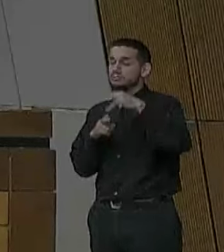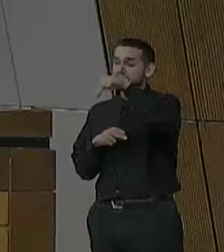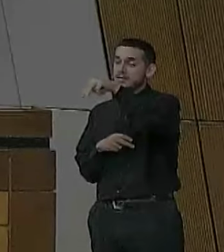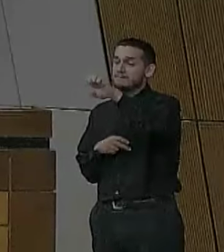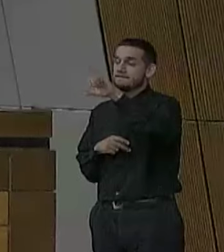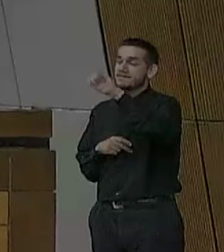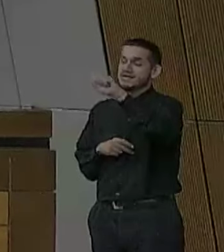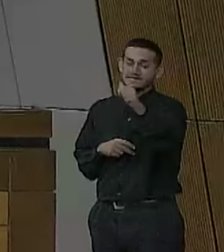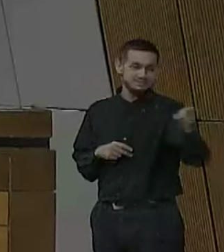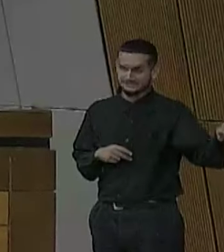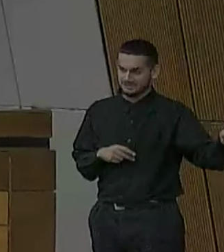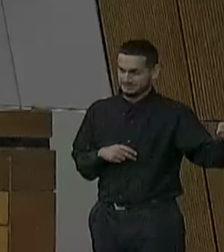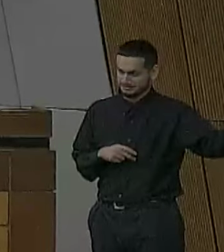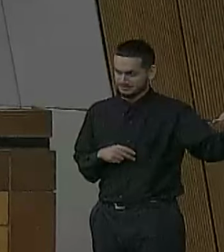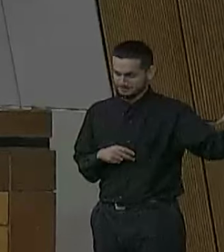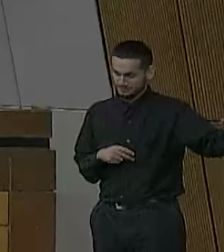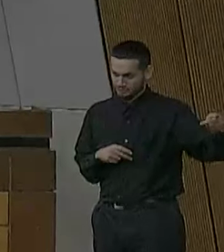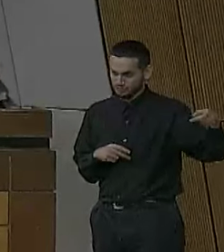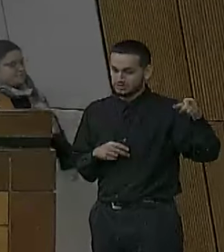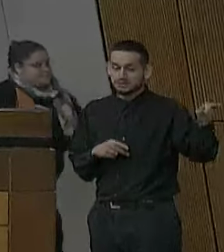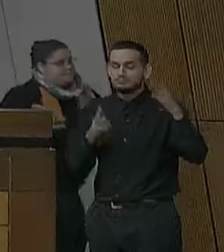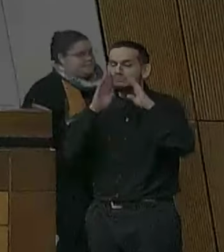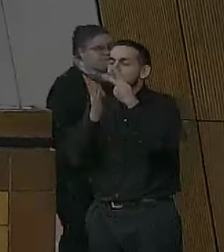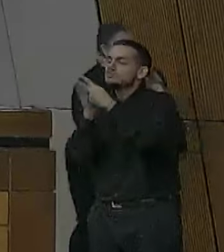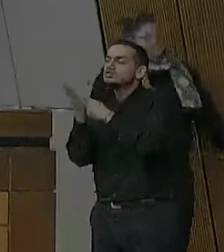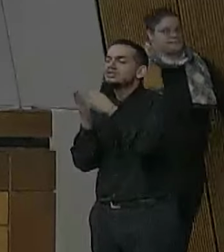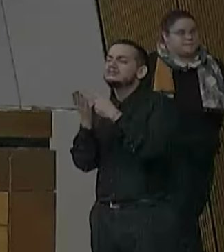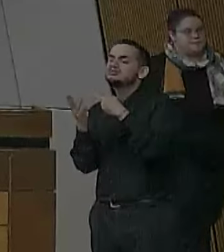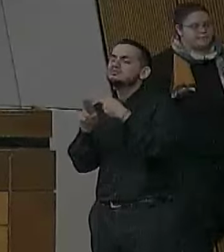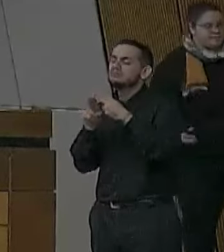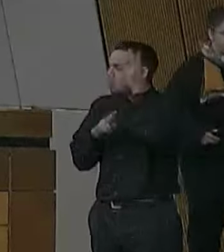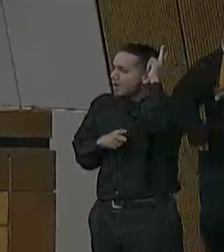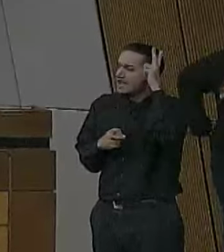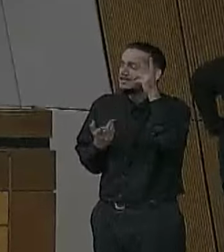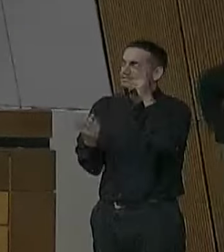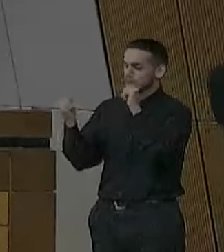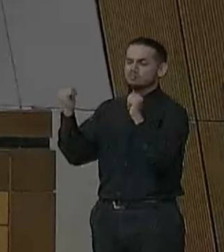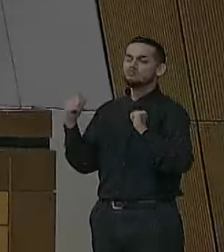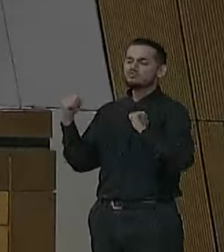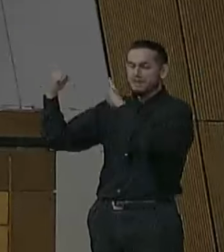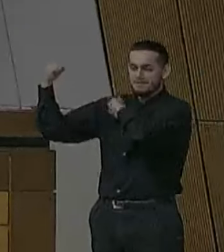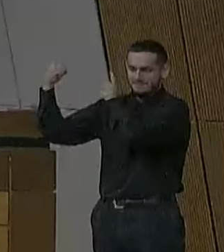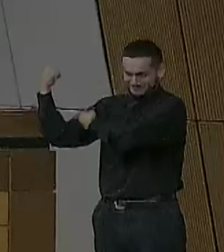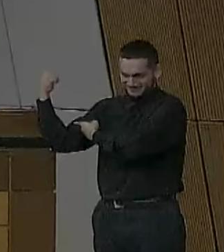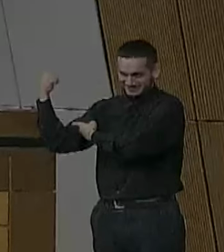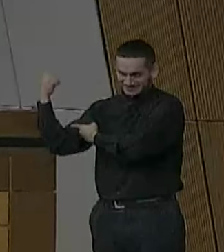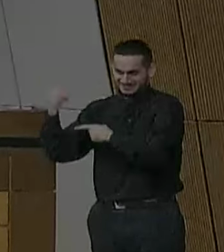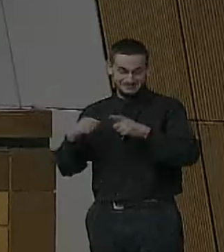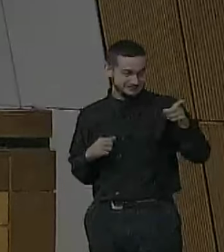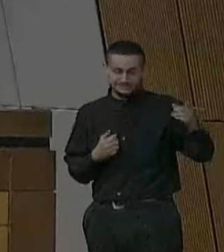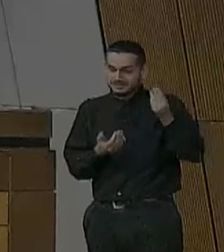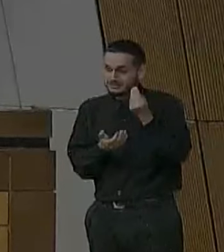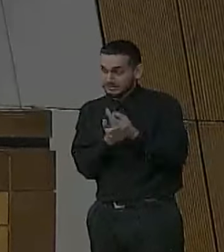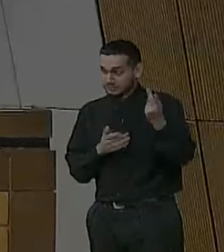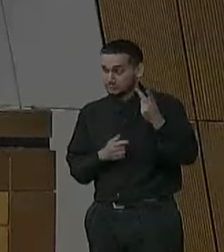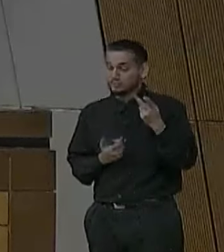de un proyecto al cual es denominado Cuñán Bareté. Es un proyecto súper, por sobre todo lindo e interesante,